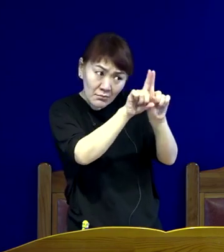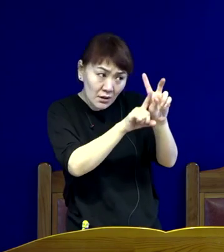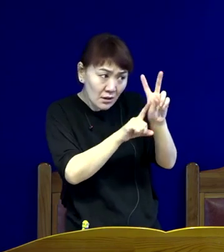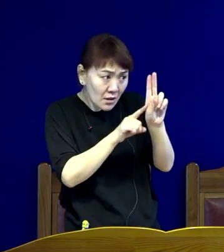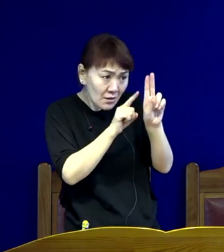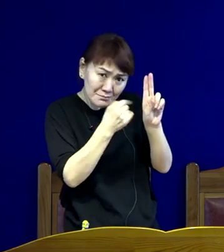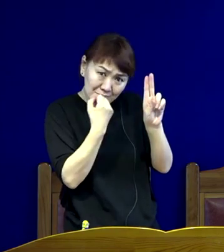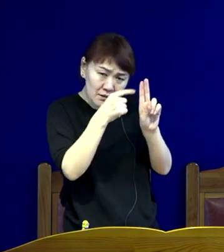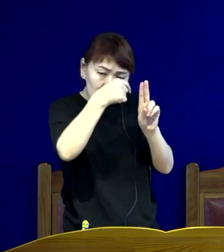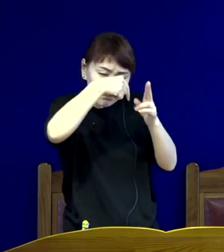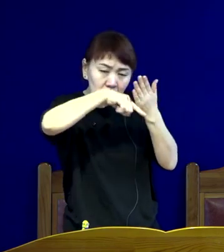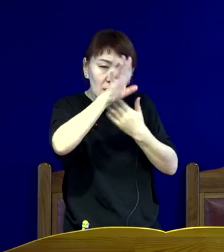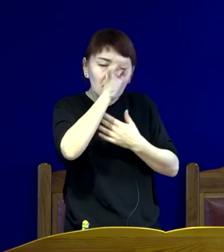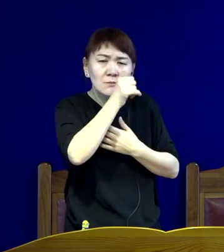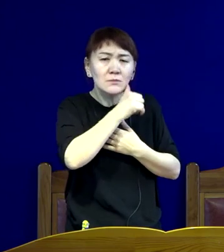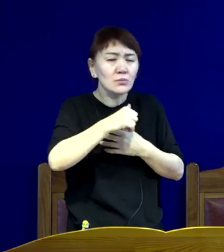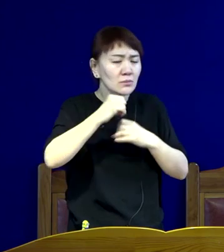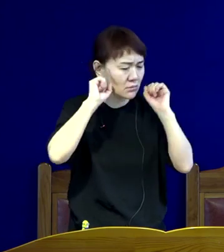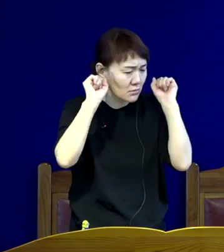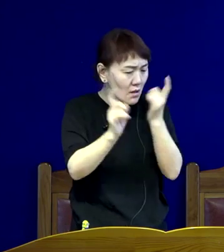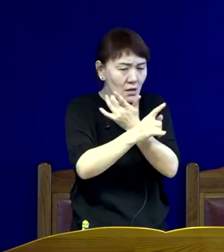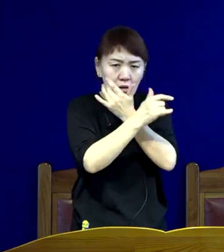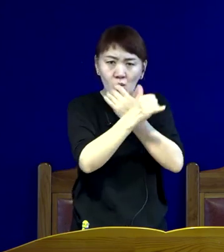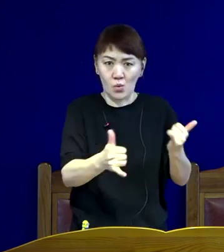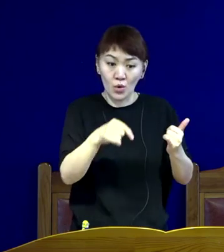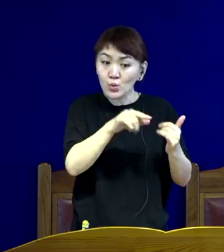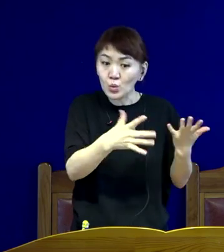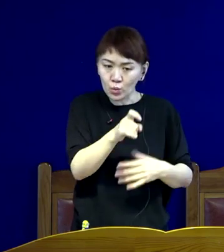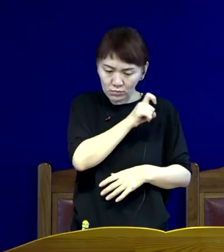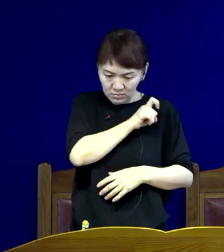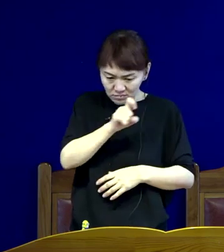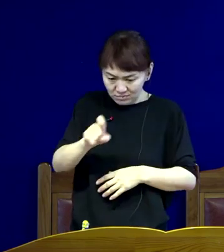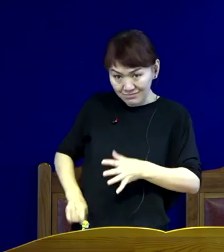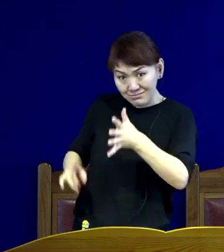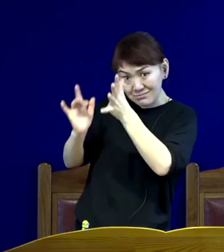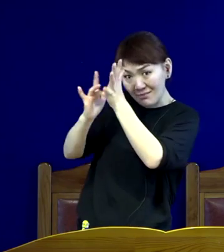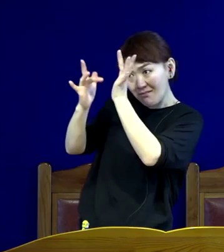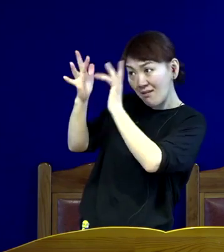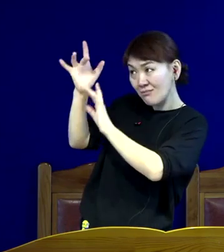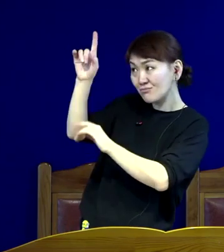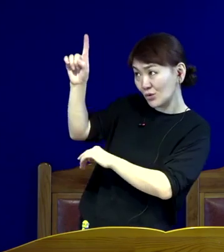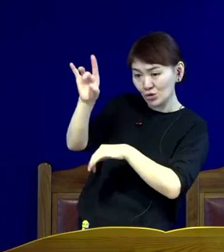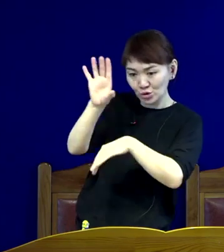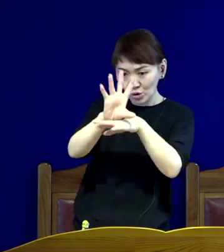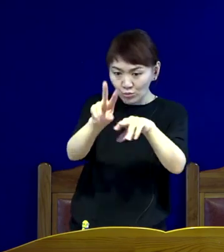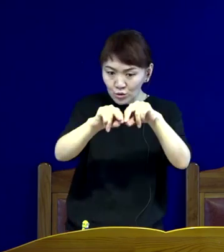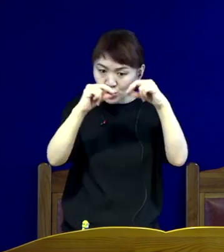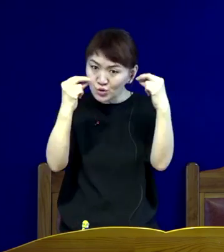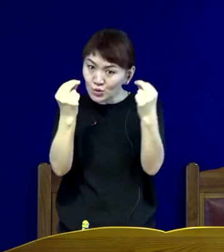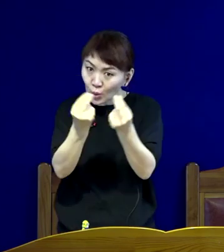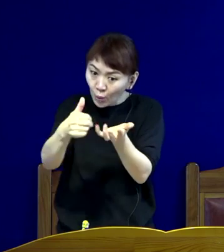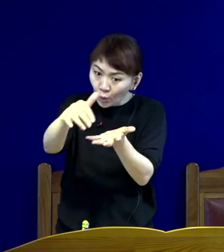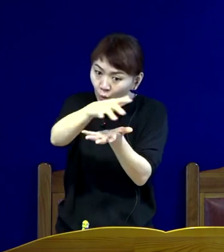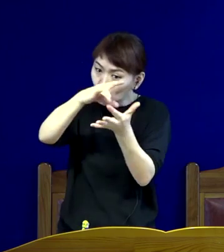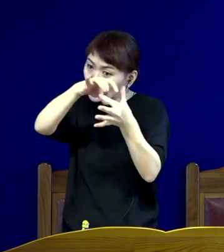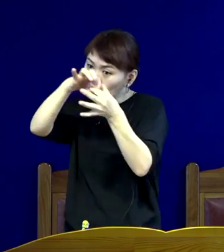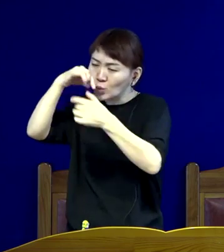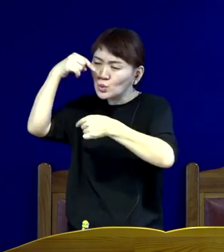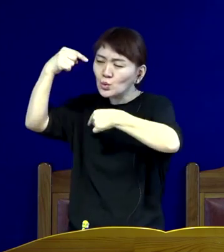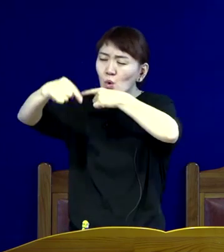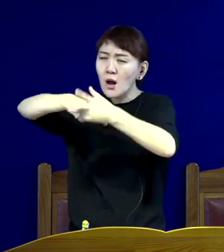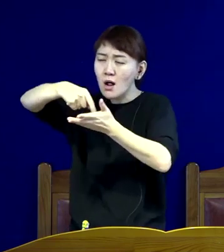Христ ба чуулганы талаар хэлж байна гэсэн байдаг. Тэгэхээр энэ ихнэр нөхөр гэдэг харилцаа бол